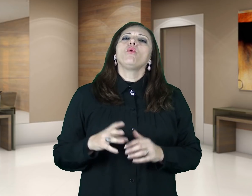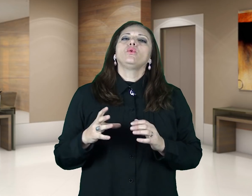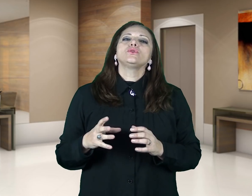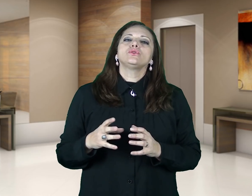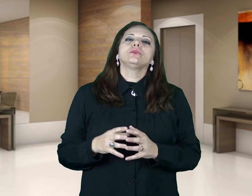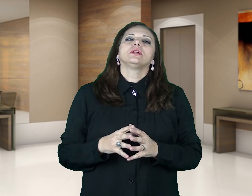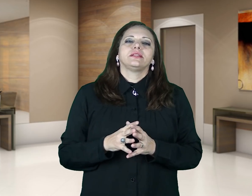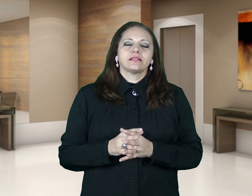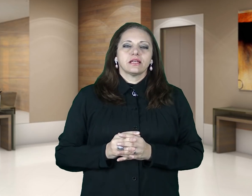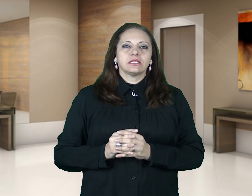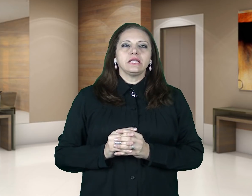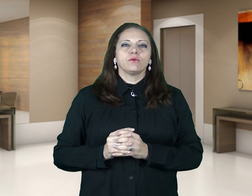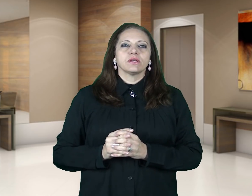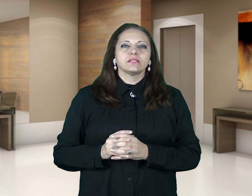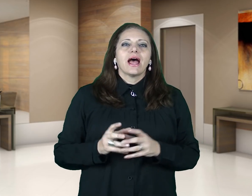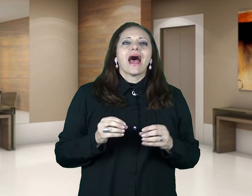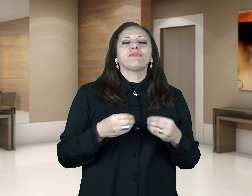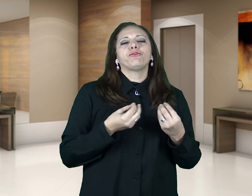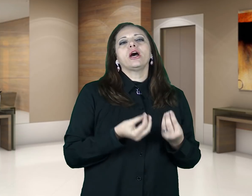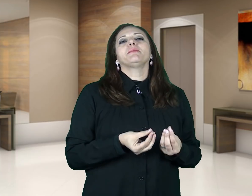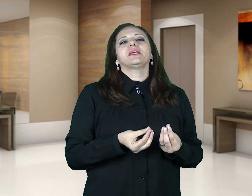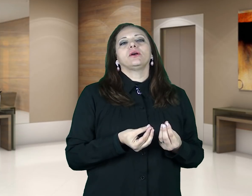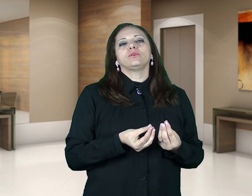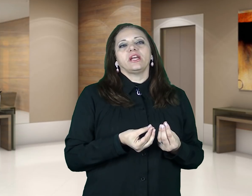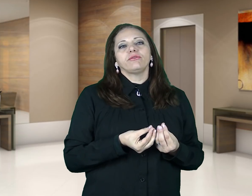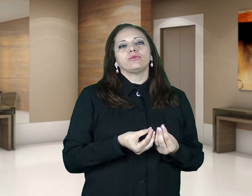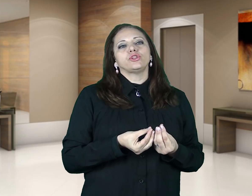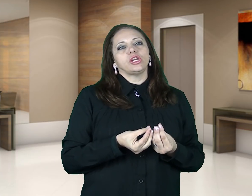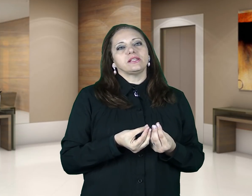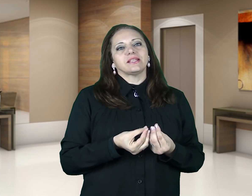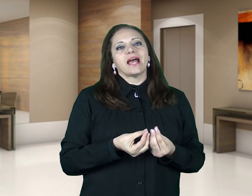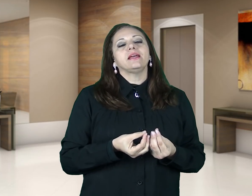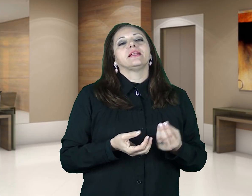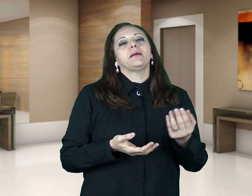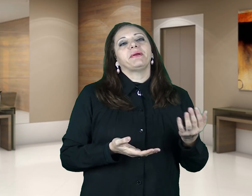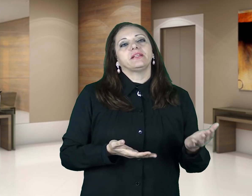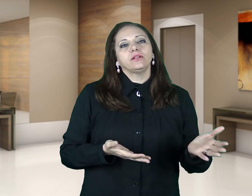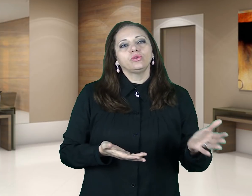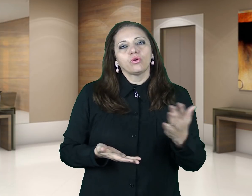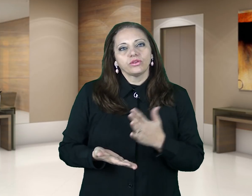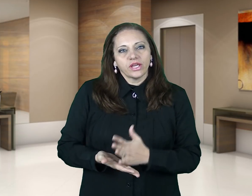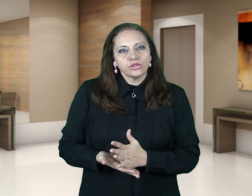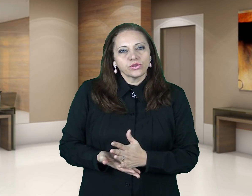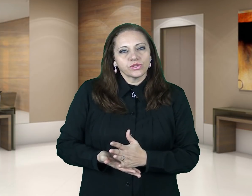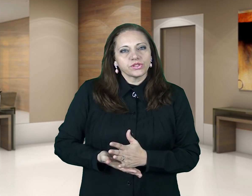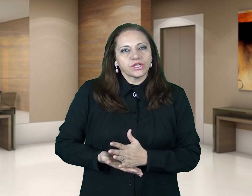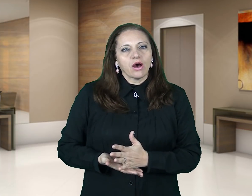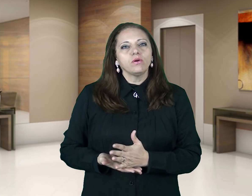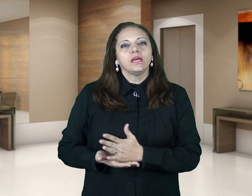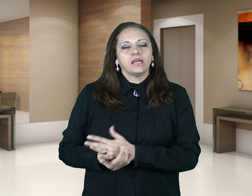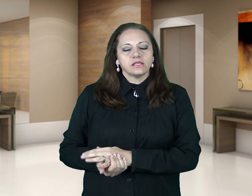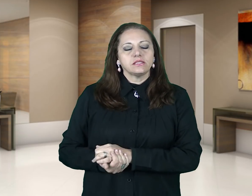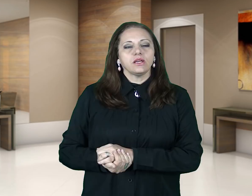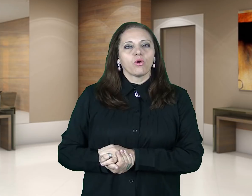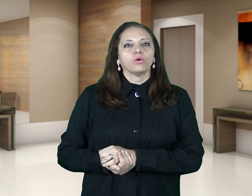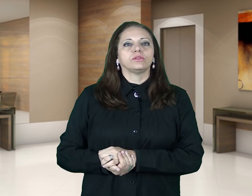o uso dessas línguas, a forma que eu devo utilizar dependendo do contexto social em que se